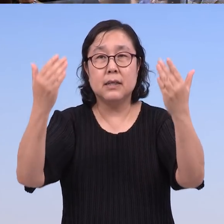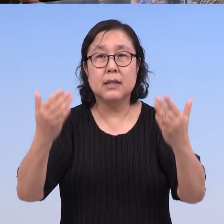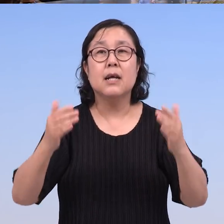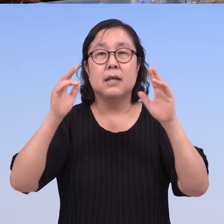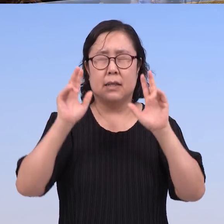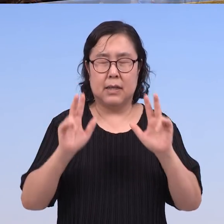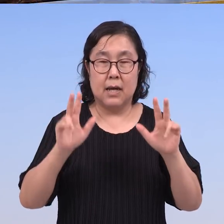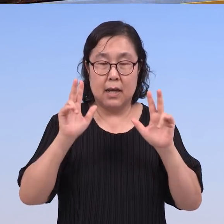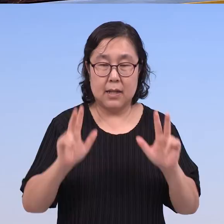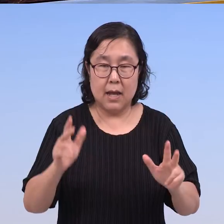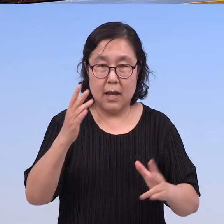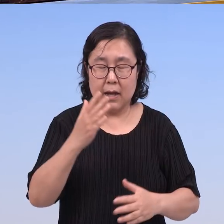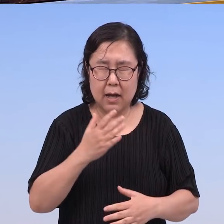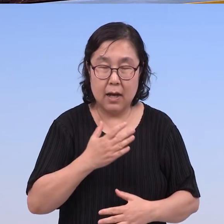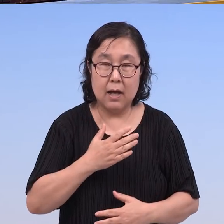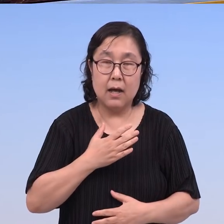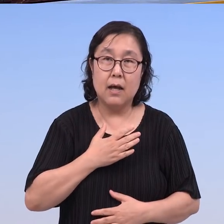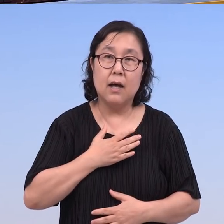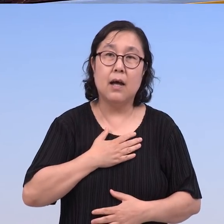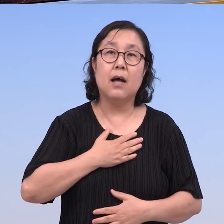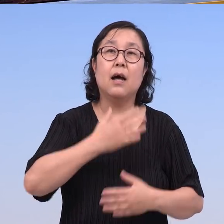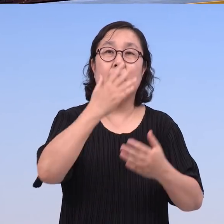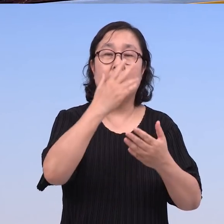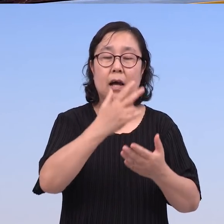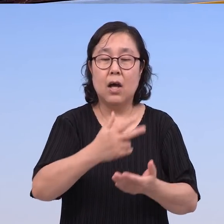이제 내가 주님의 이름으로